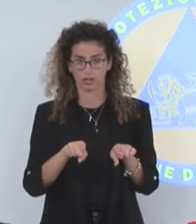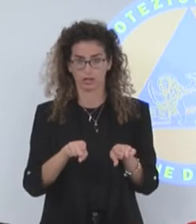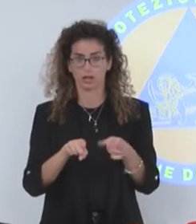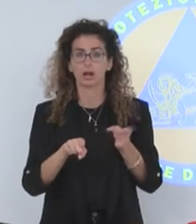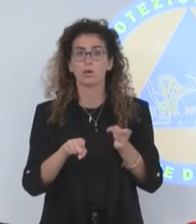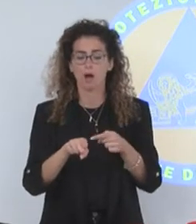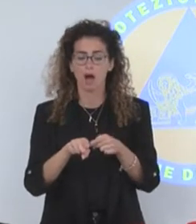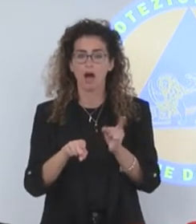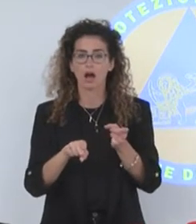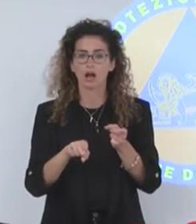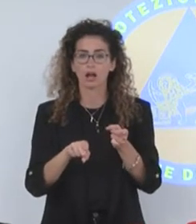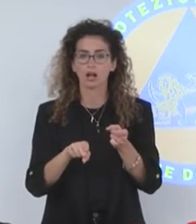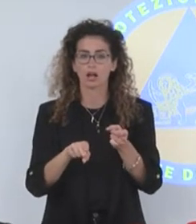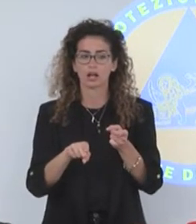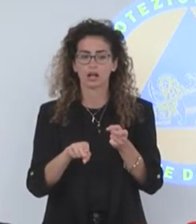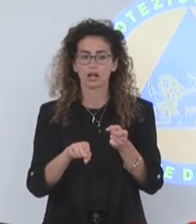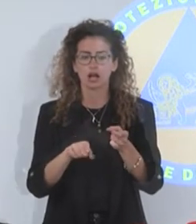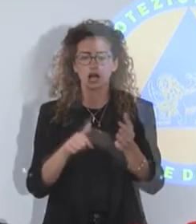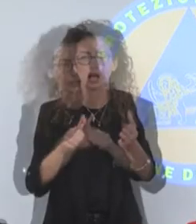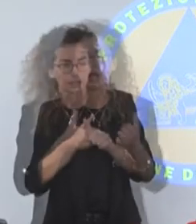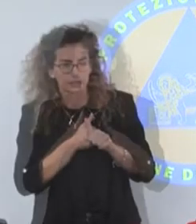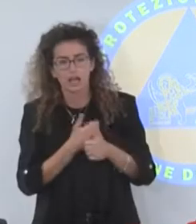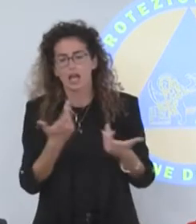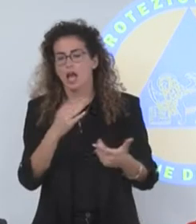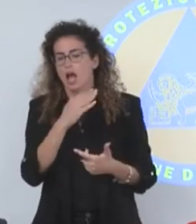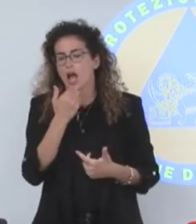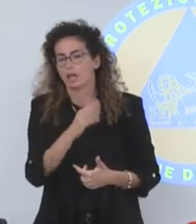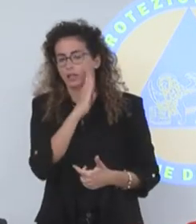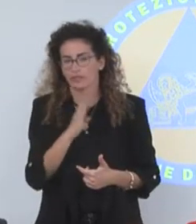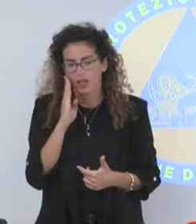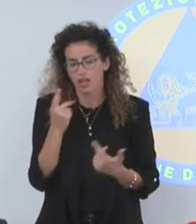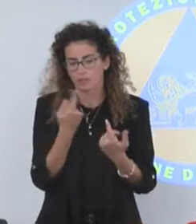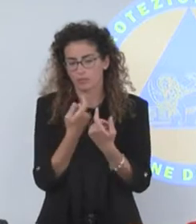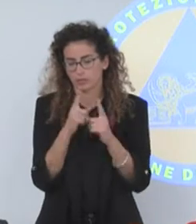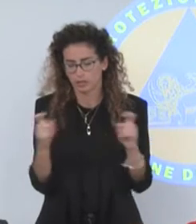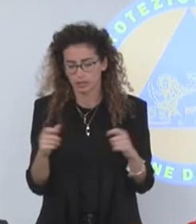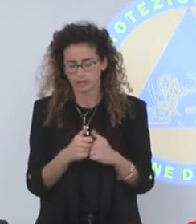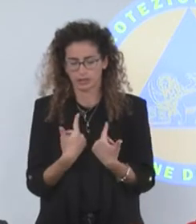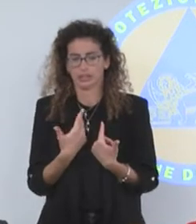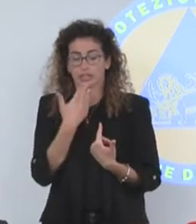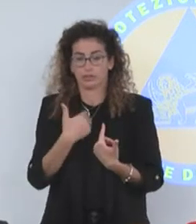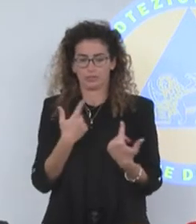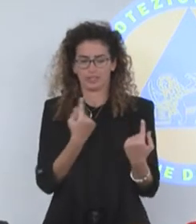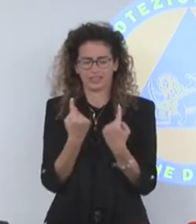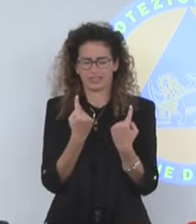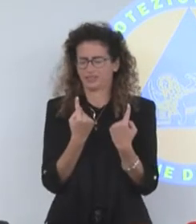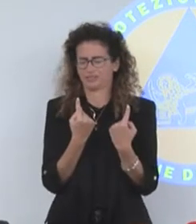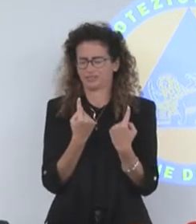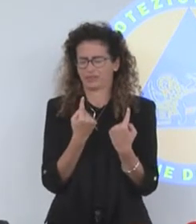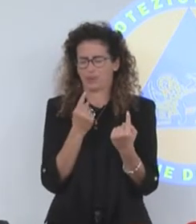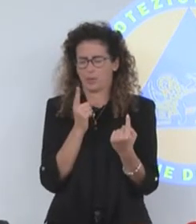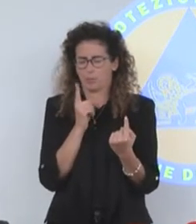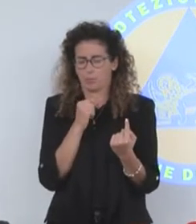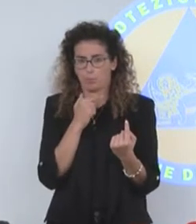sia quello di farci uscire una società staccata ed è un brutto clima io penso che il sale della democrazia sia la libertà